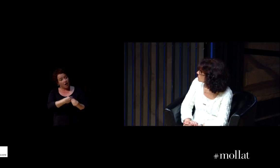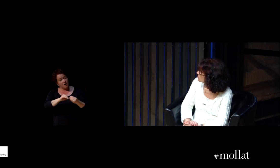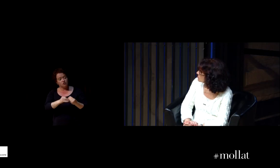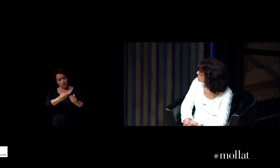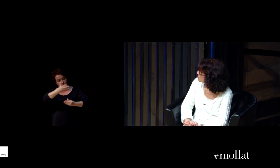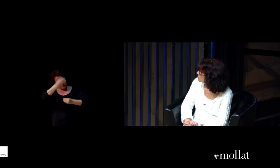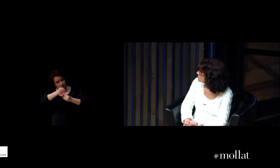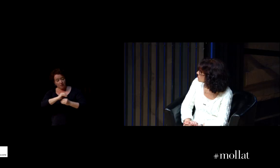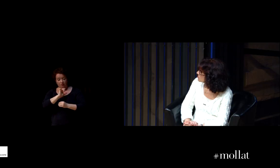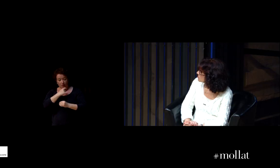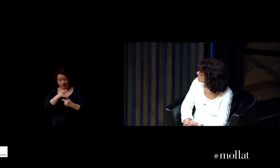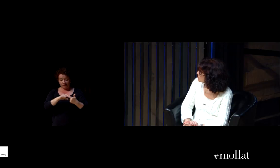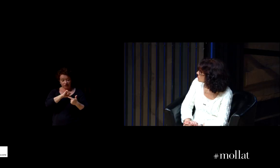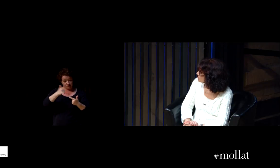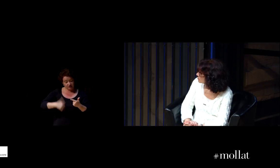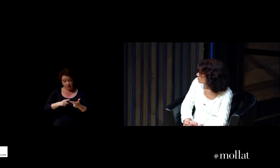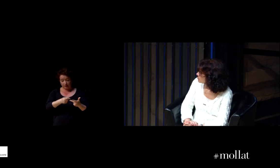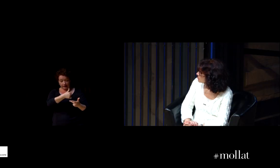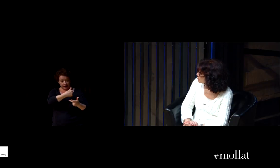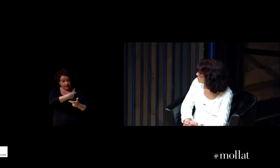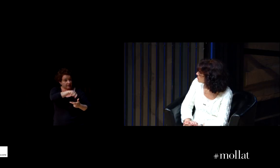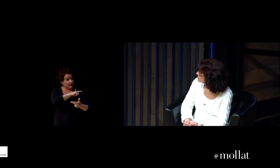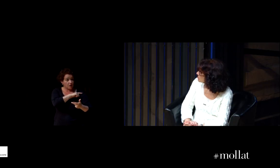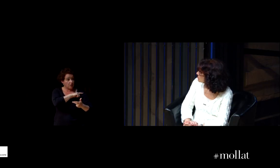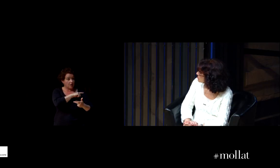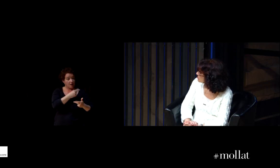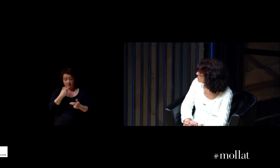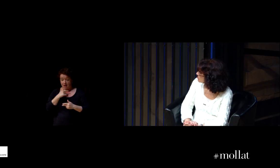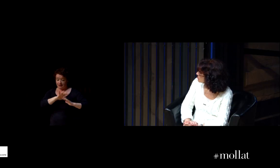il faut aussi pouvoir parler d'autres langues et inversement.